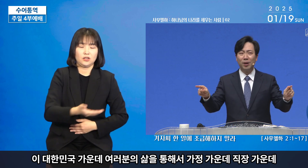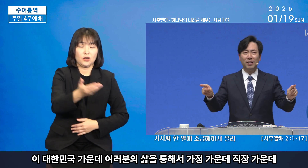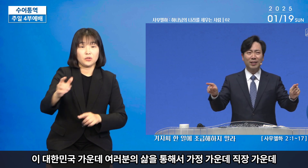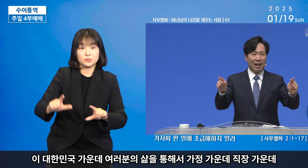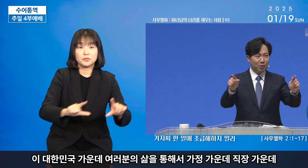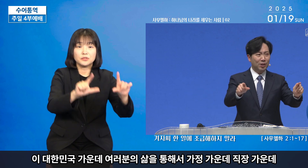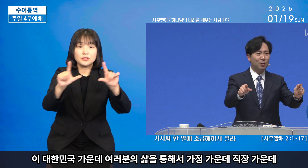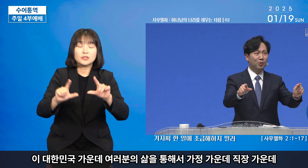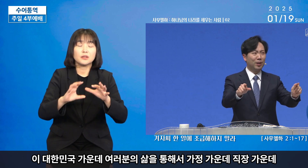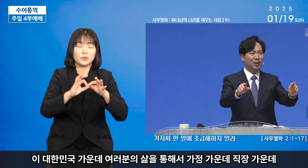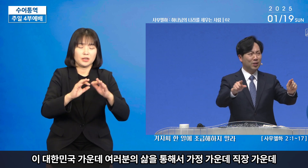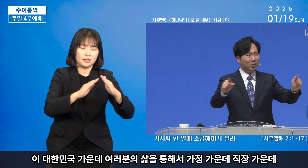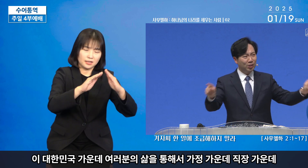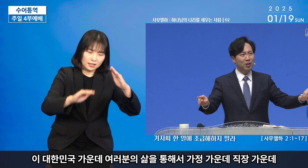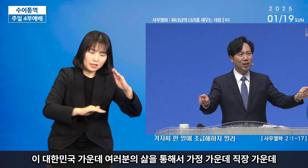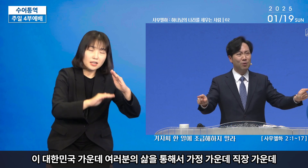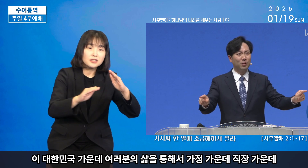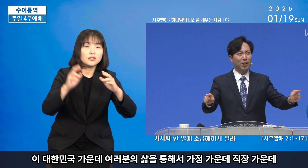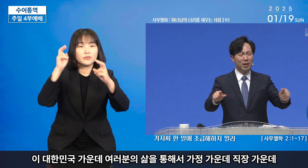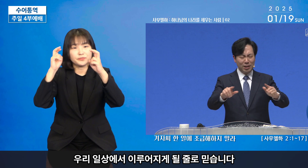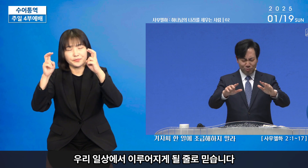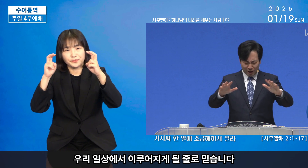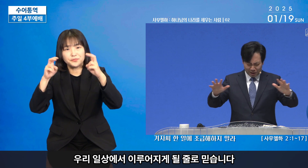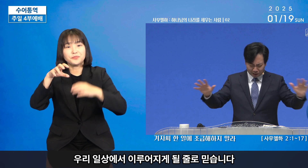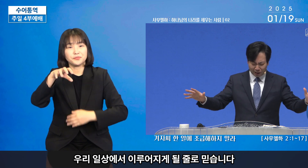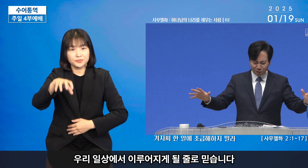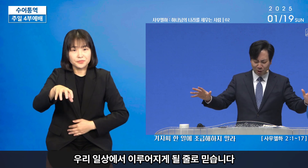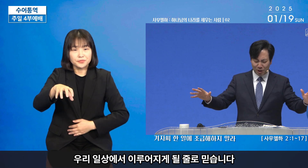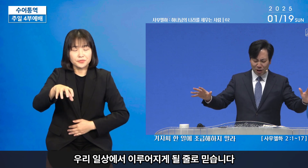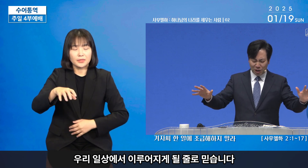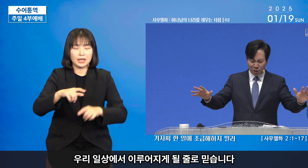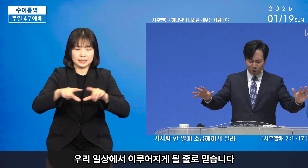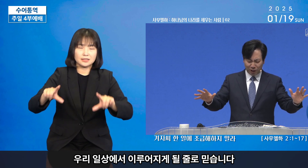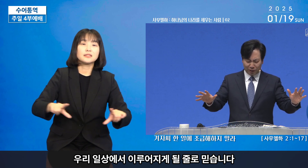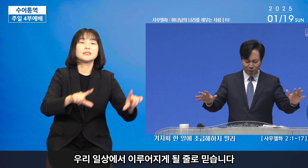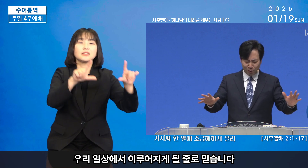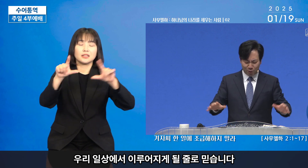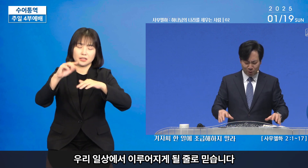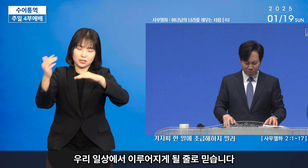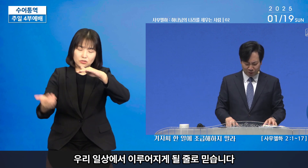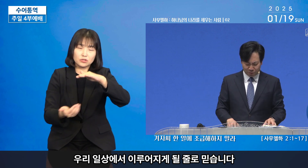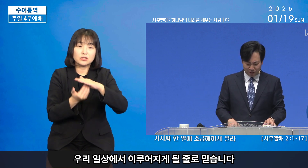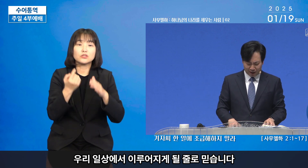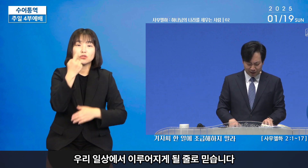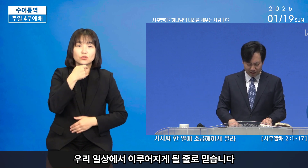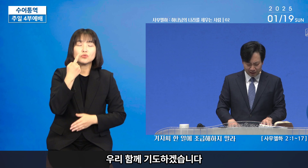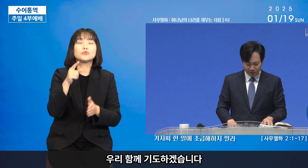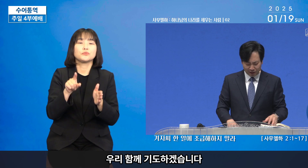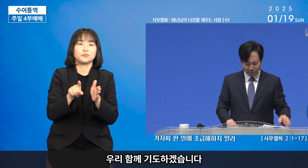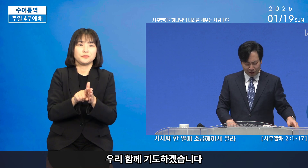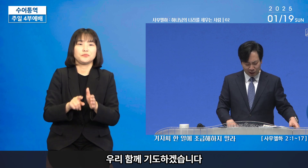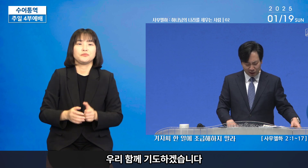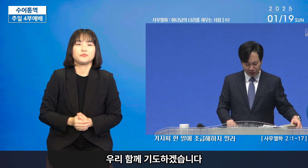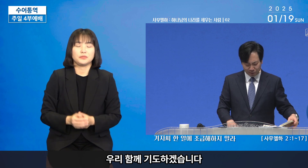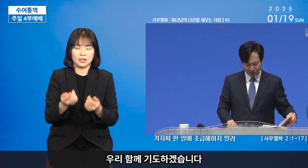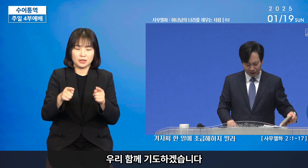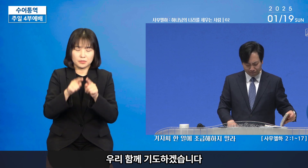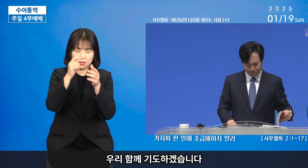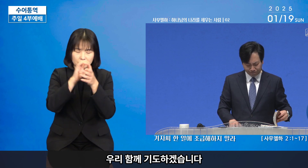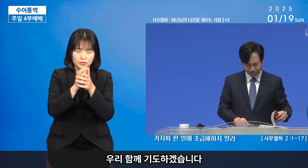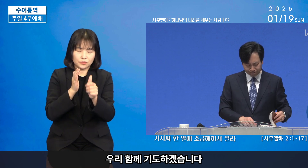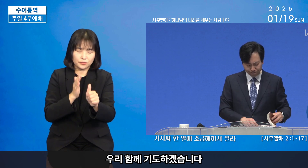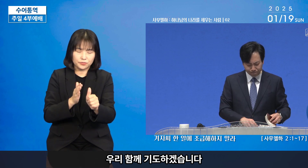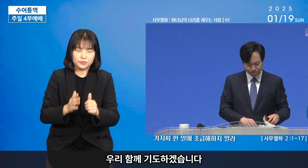통해서 가정 가운데, 직장 가운데, 우리 일상에서 이루어지게 될 줄로 믿습니다. 우리 함께